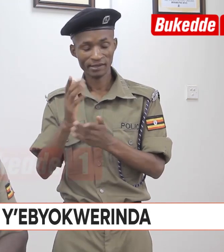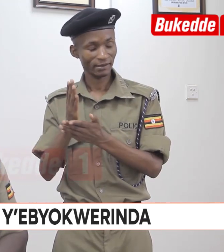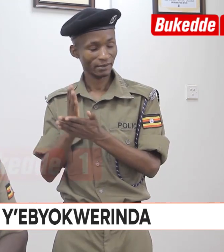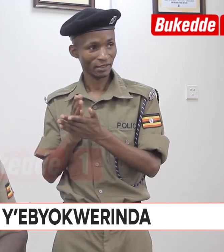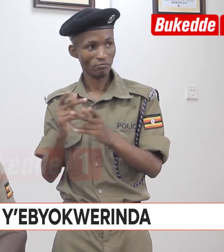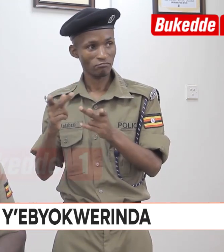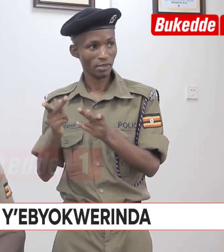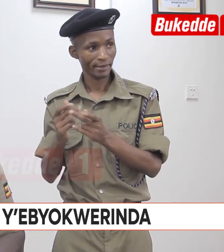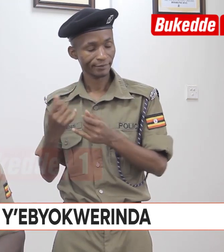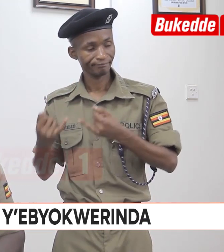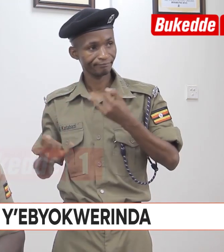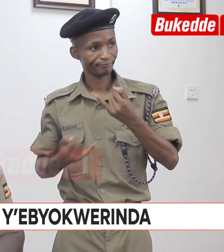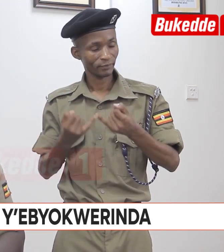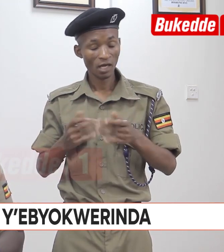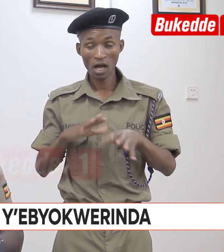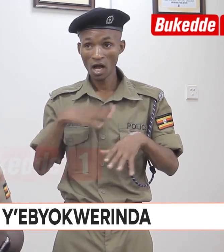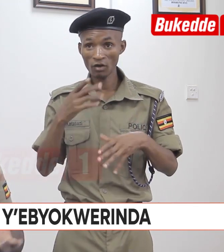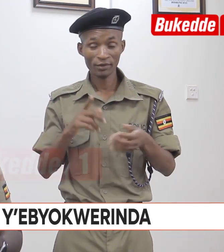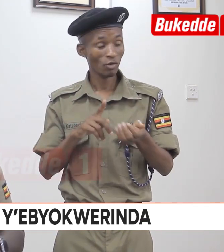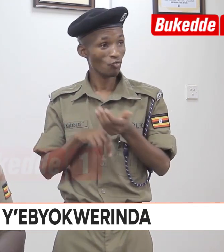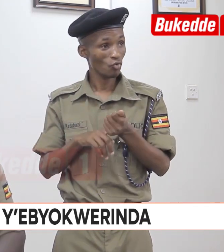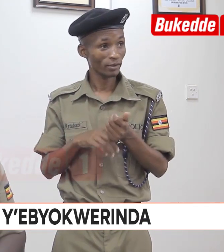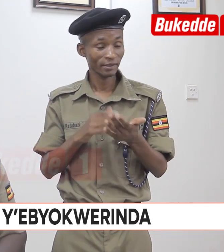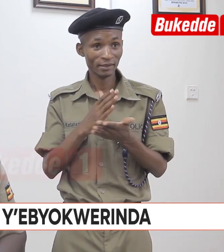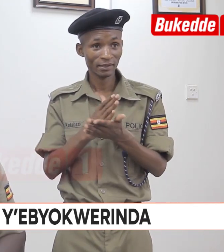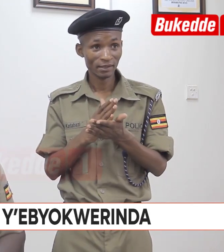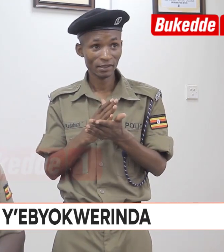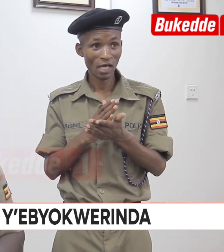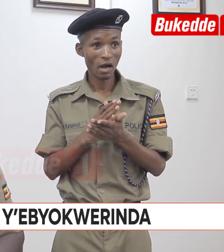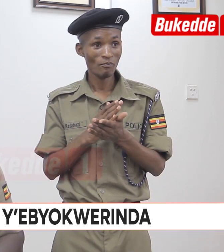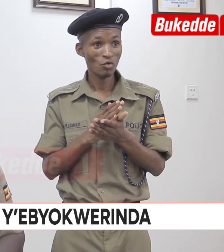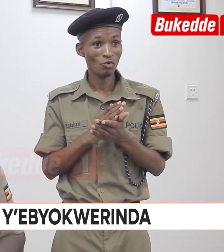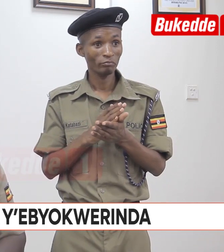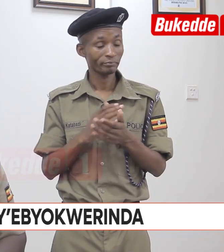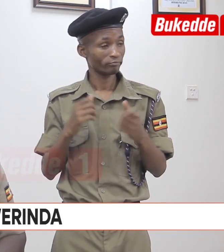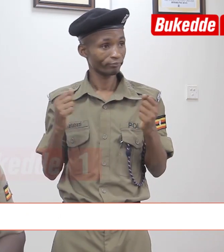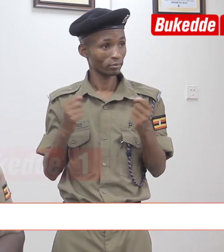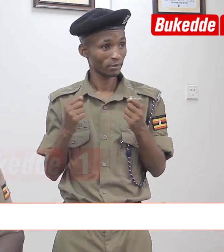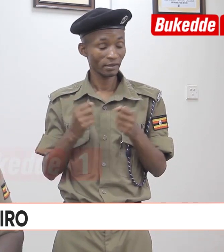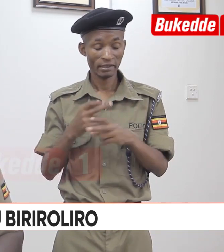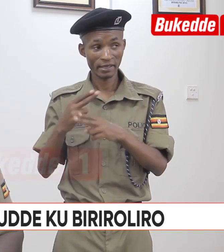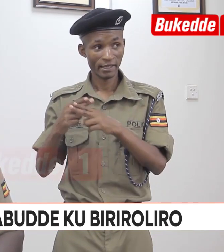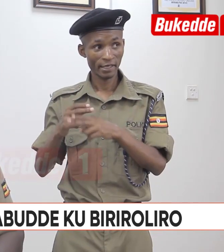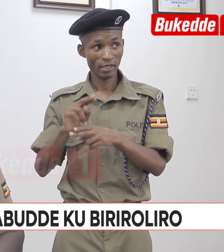okusanyukira eyo gye yafuna obulumbaganyi obw'ekirwadde kye yali alina obwa